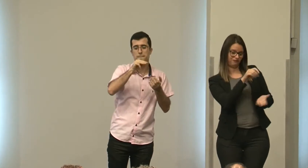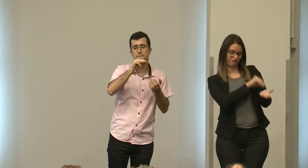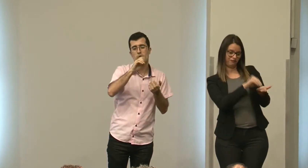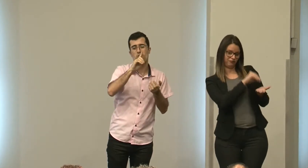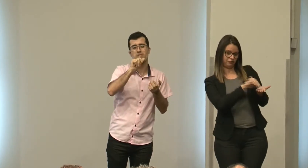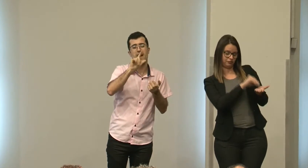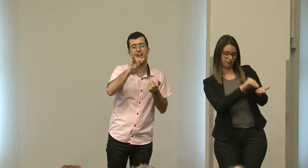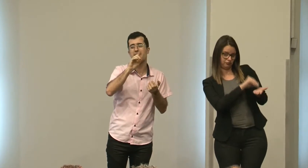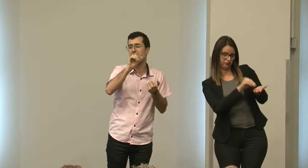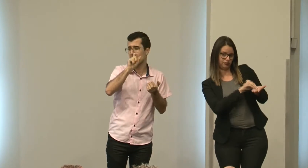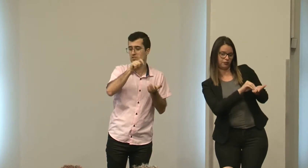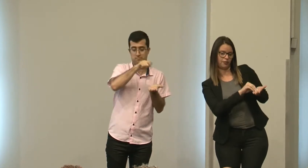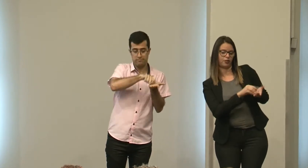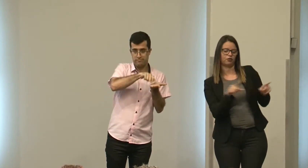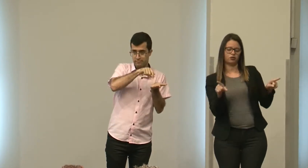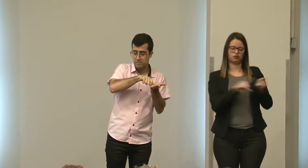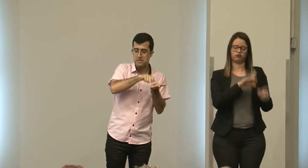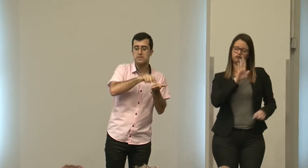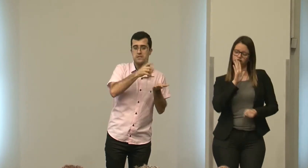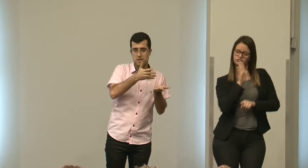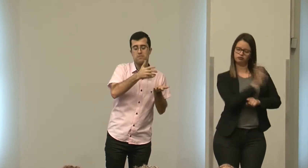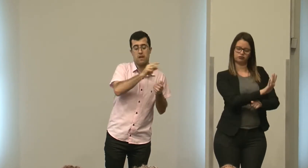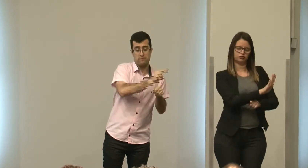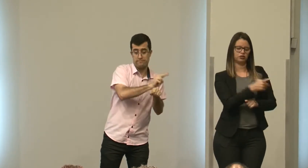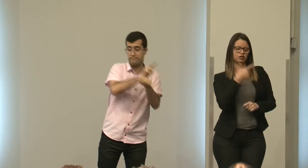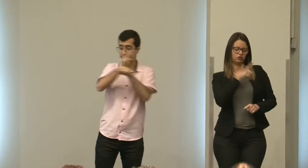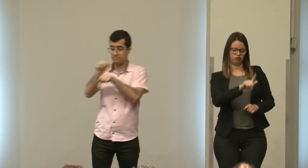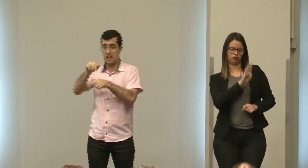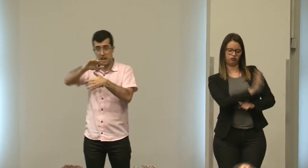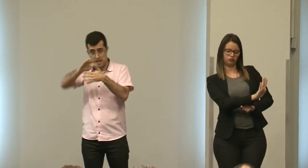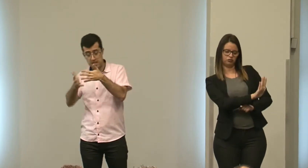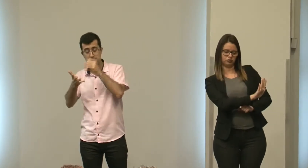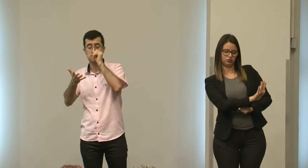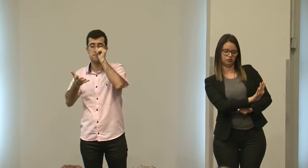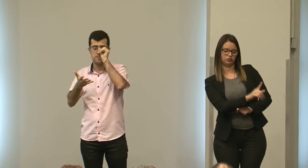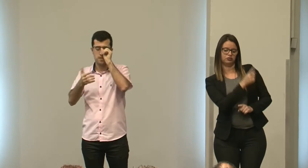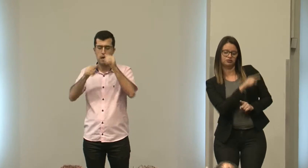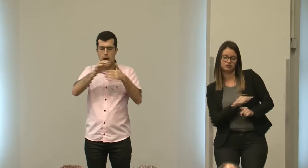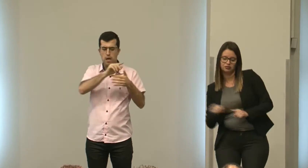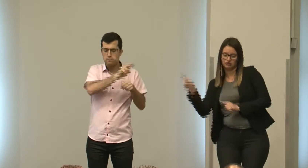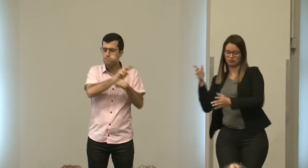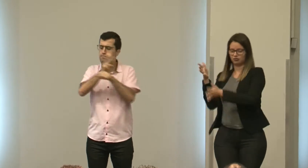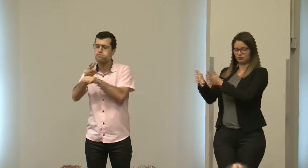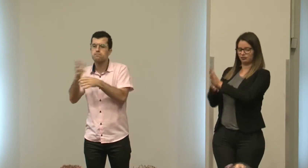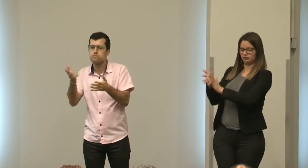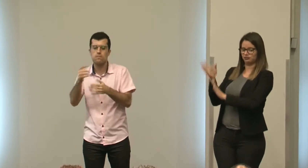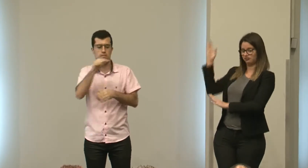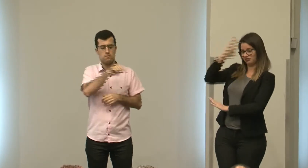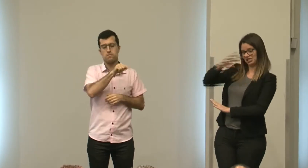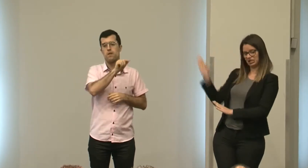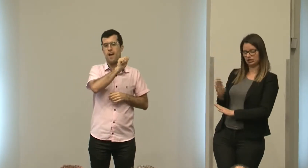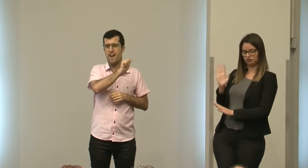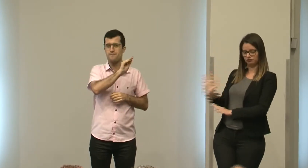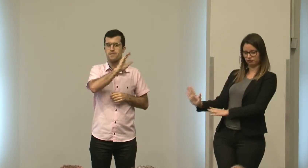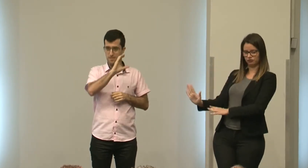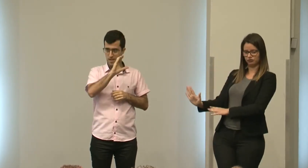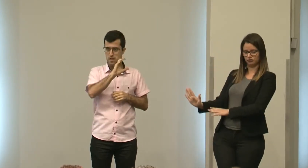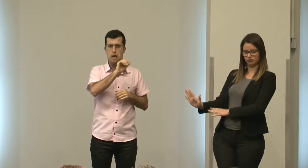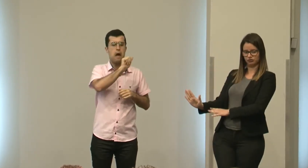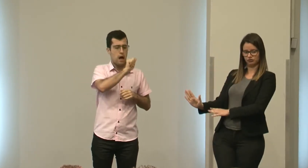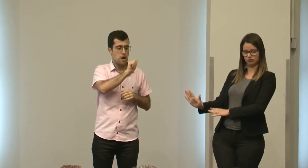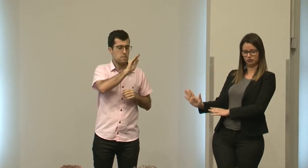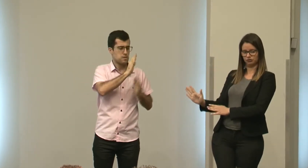língua portuguesa escrita, na modalidade escrita, onde nós temos um empréstimo para a língua de sinais,